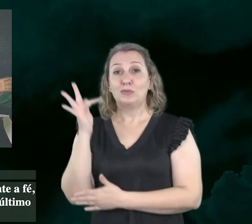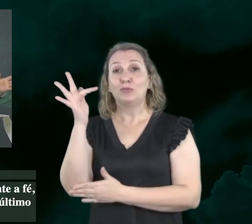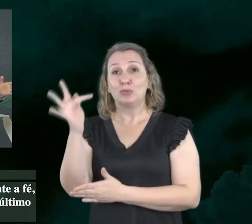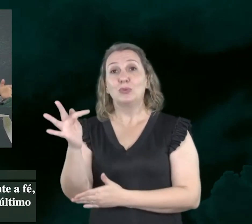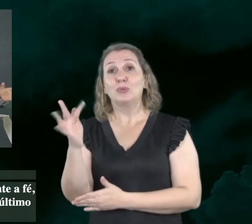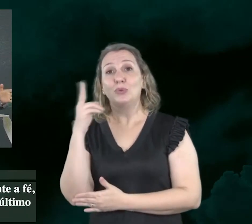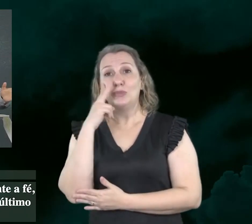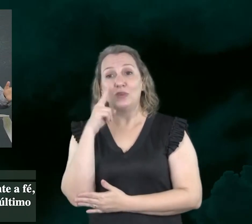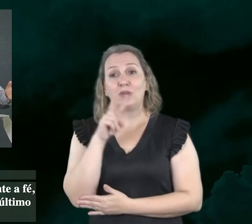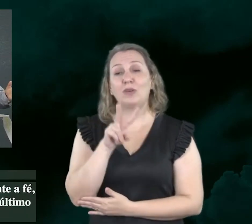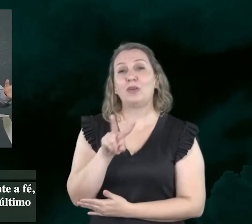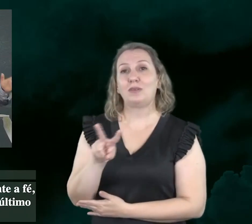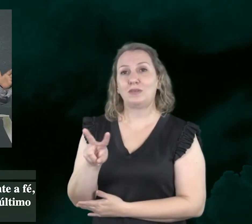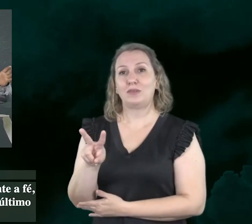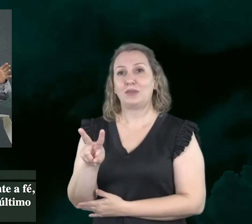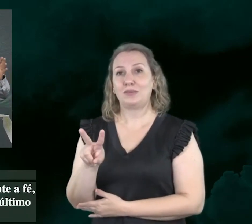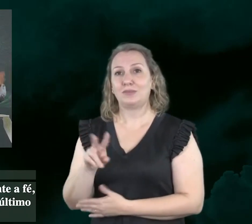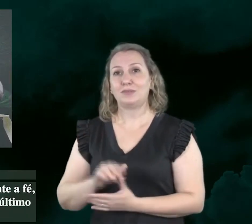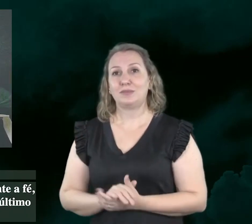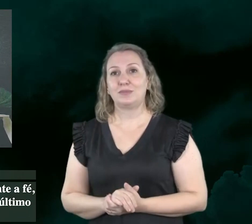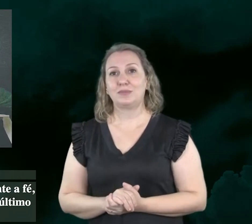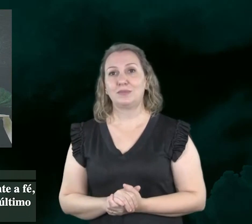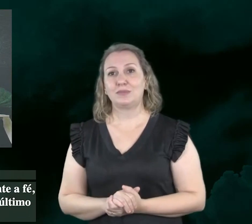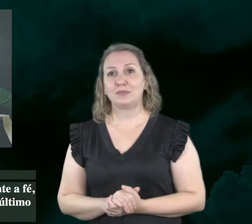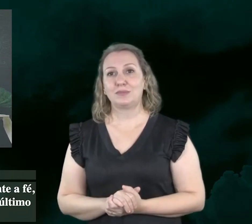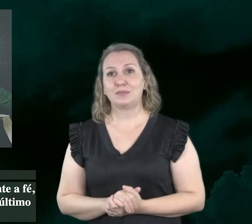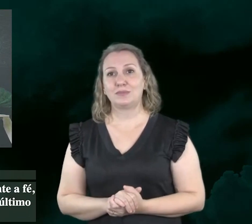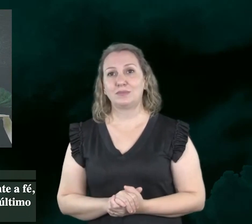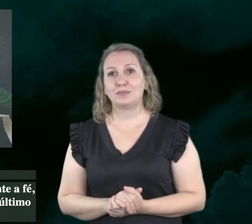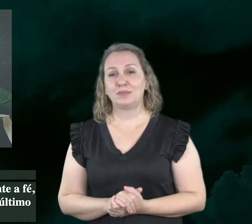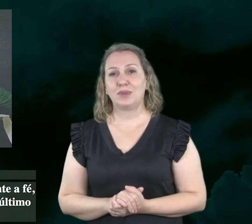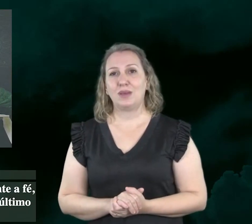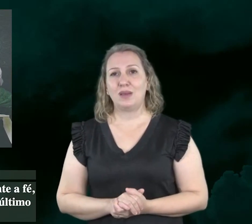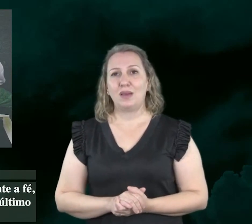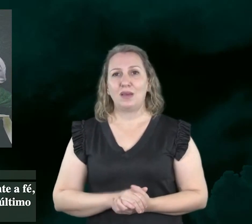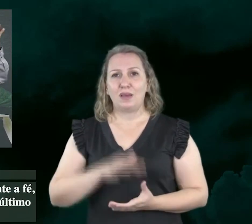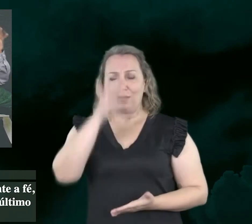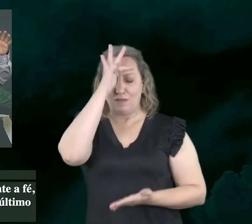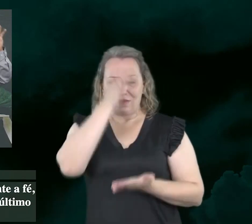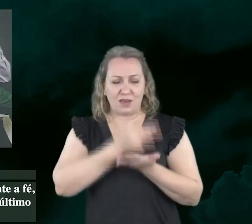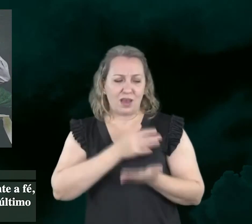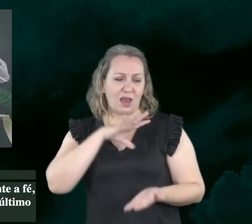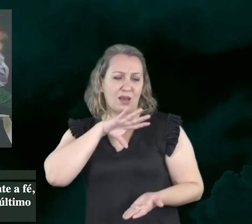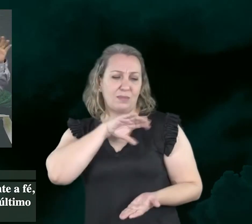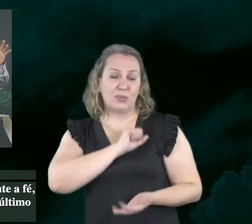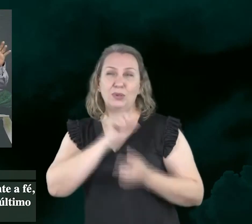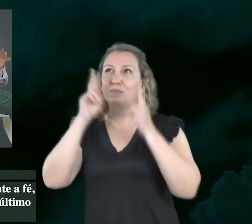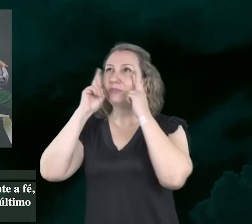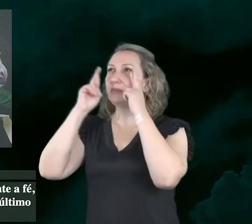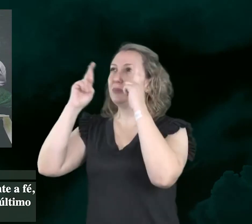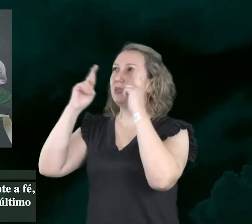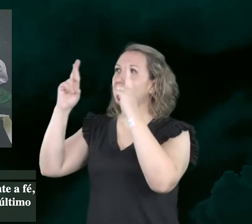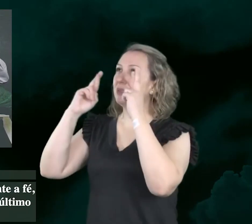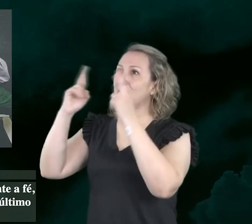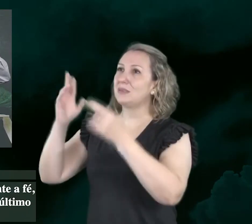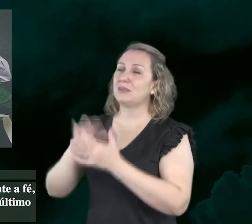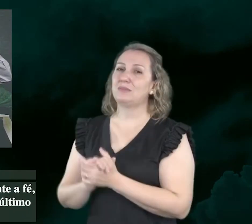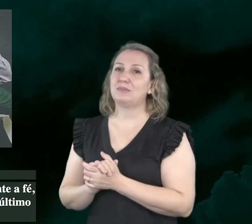a Deus, nós temos aqui a fé, o amor, a esperança, e nós vamos ganhar no final a herança, que é